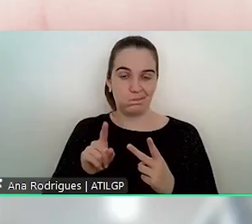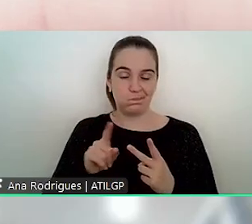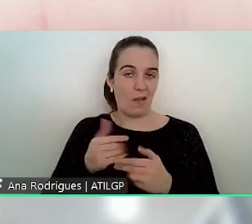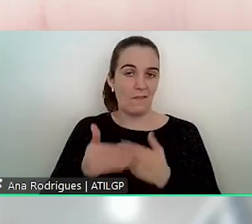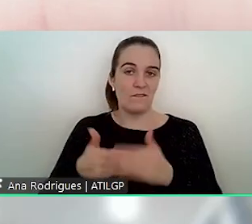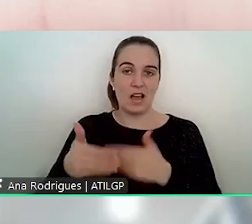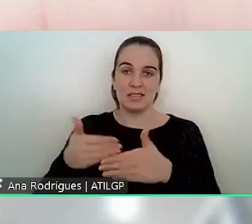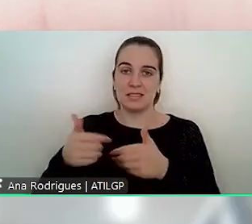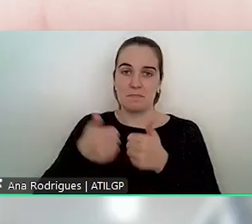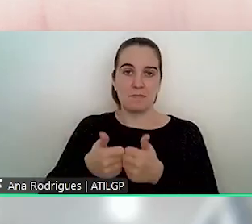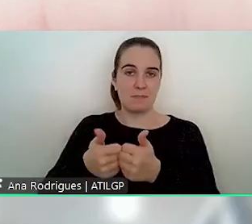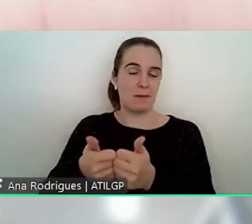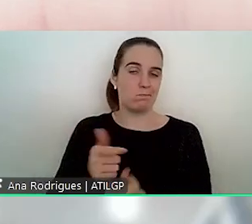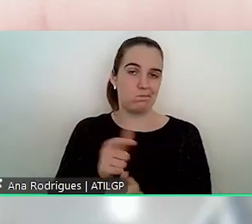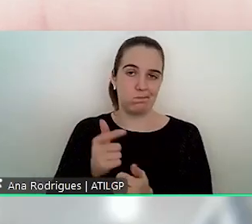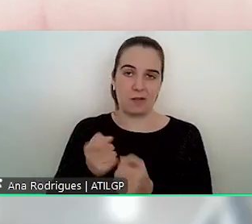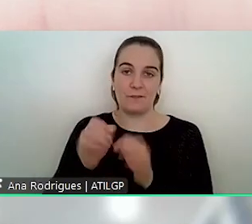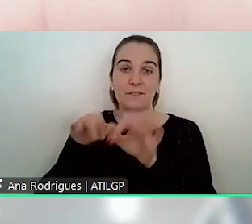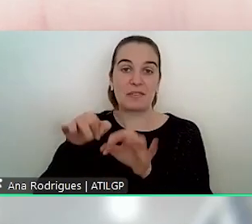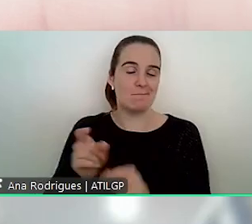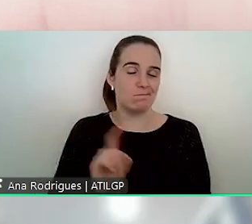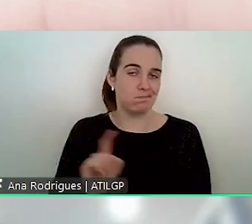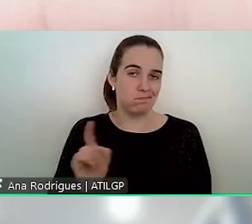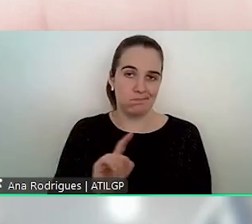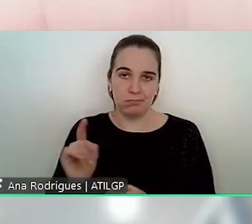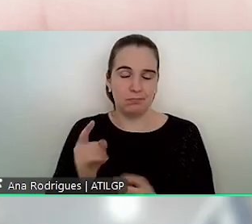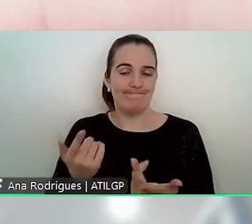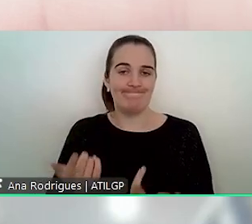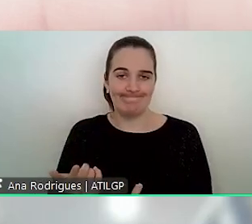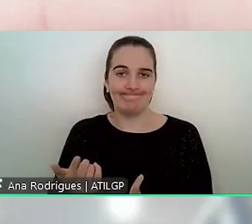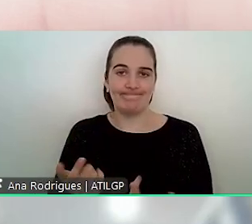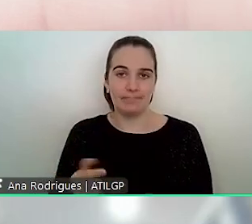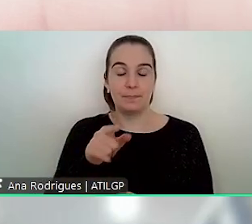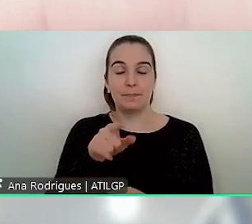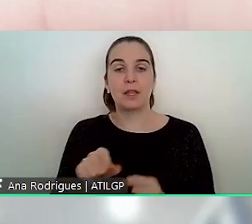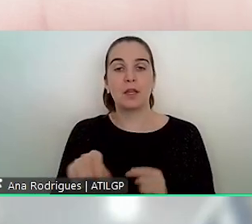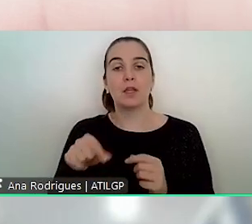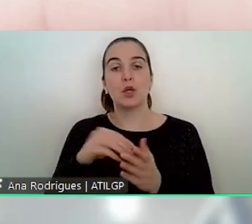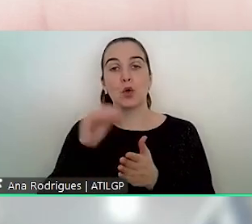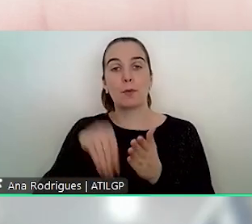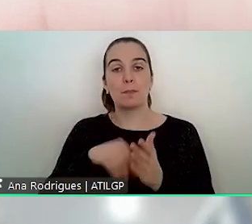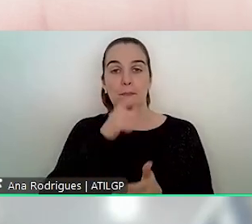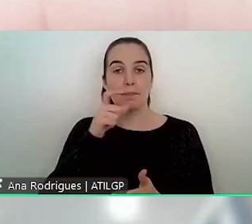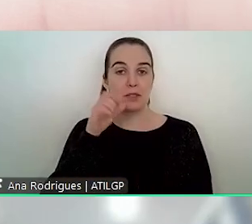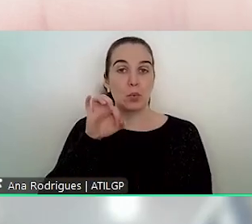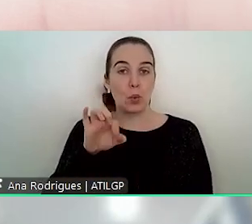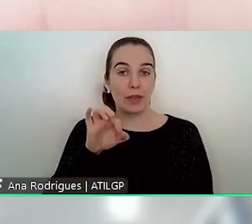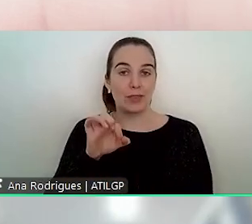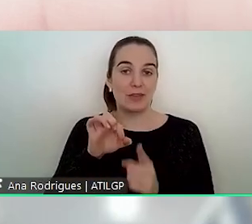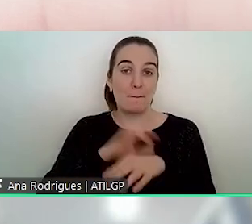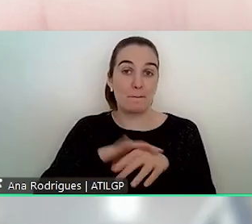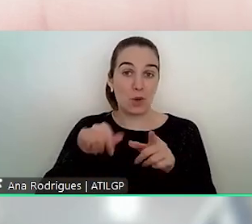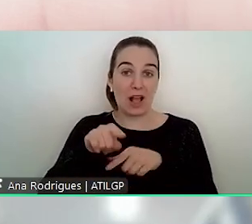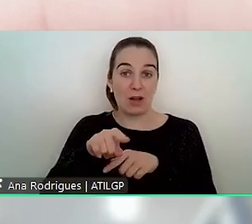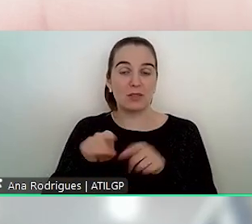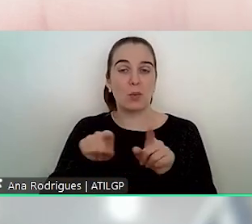levar em termos de implementação até ao fim. Foi um dos responsáveis pelo não se conseguir uma execução plena em termos